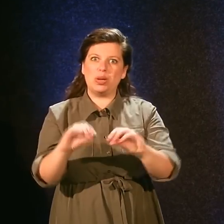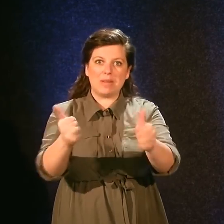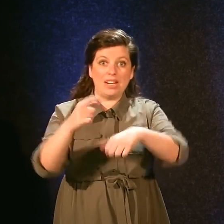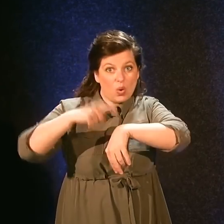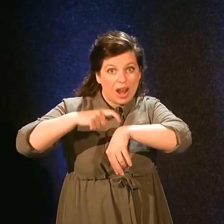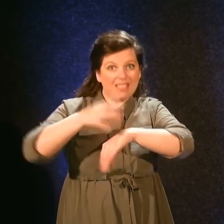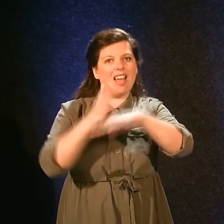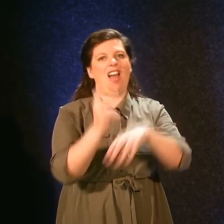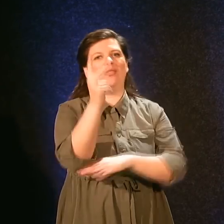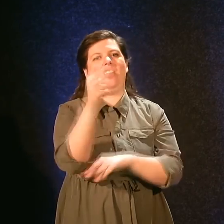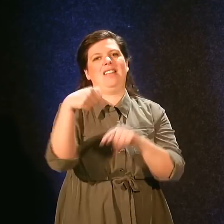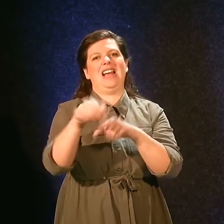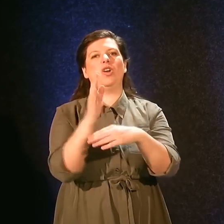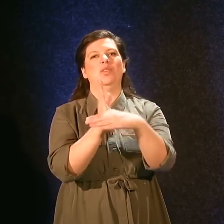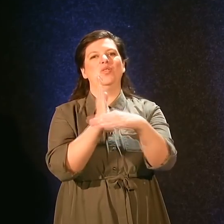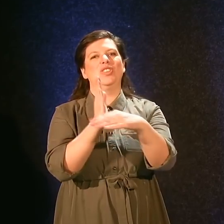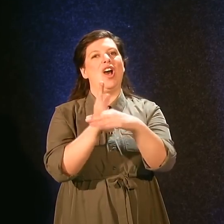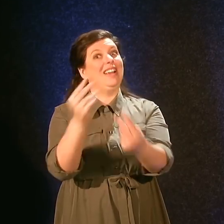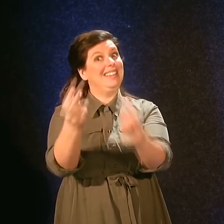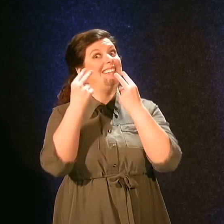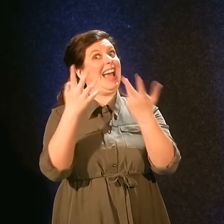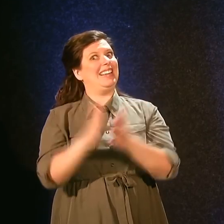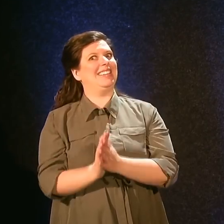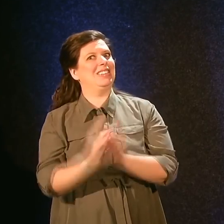19:30, aankomen dinsdag, dus zorg dat je kijkt.